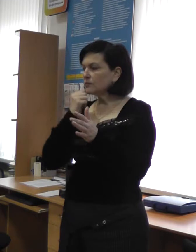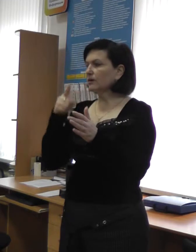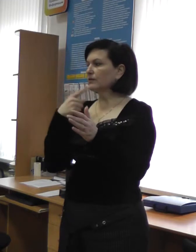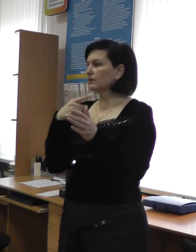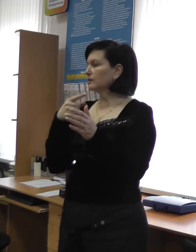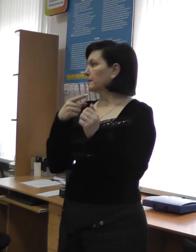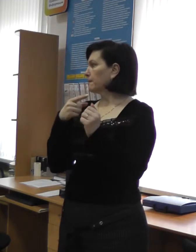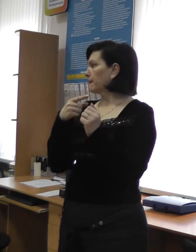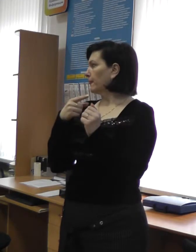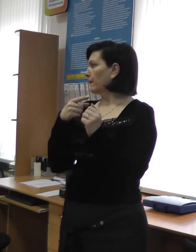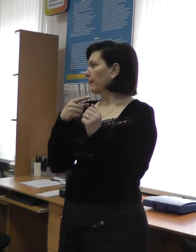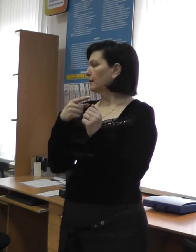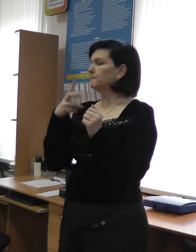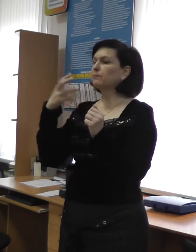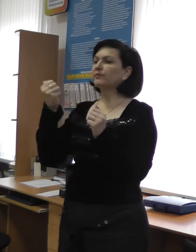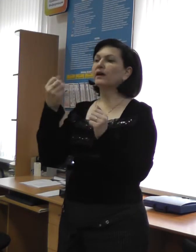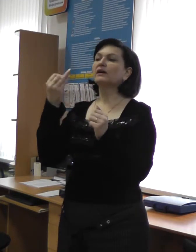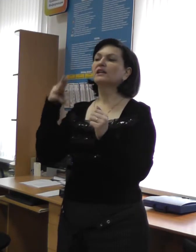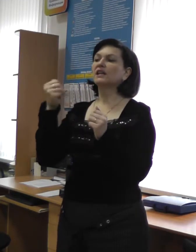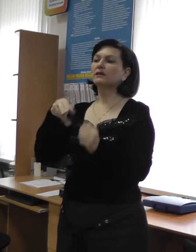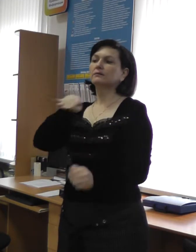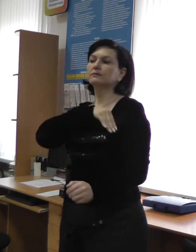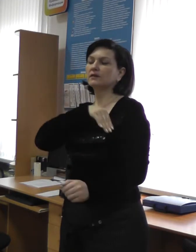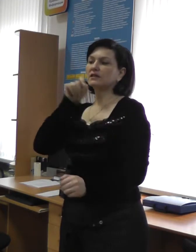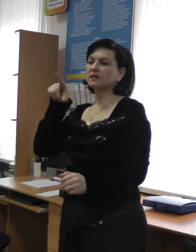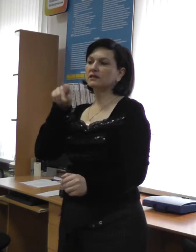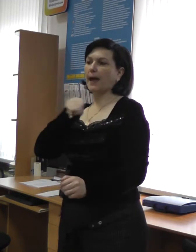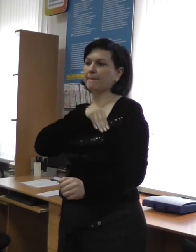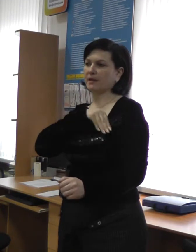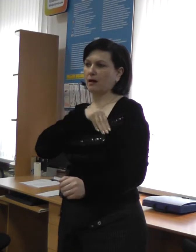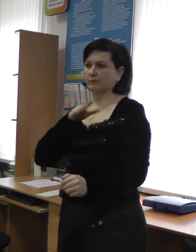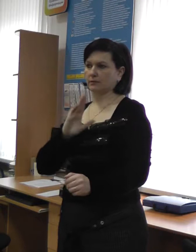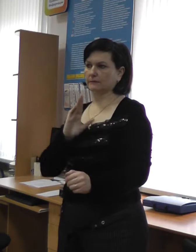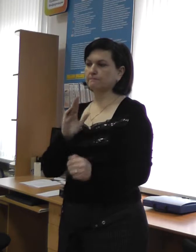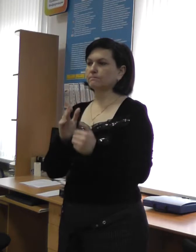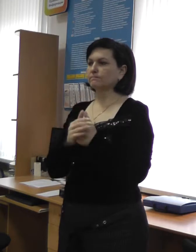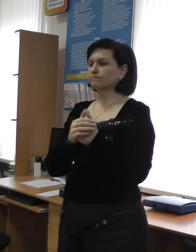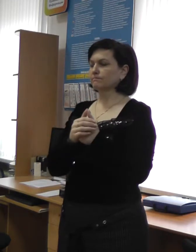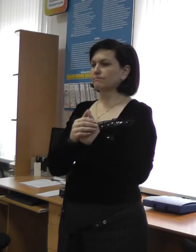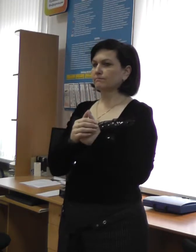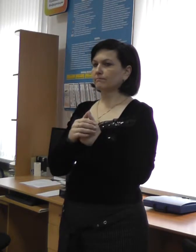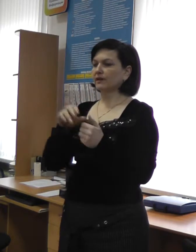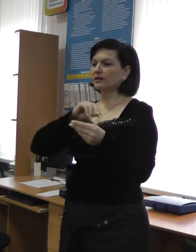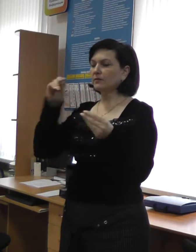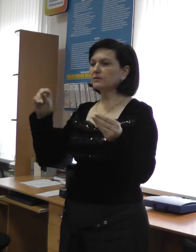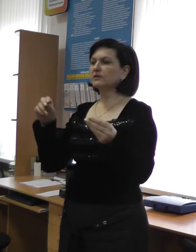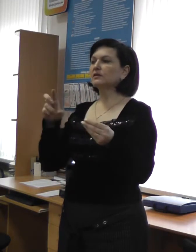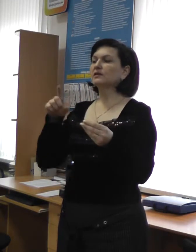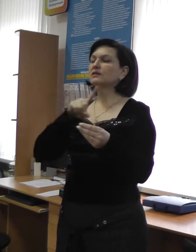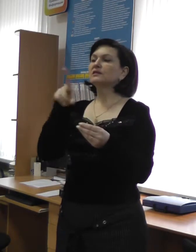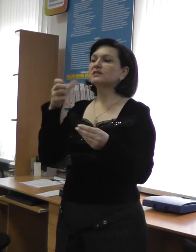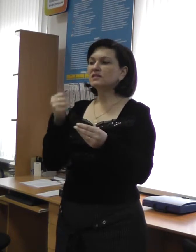За этот благородный поступок Найтаки был награжден золотой медалью на анинской ленте с надписью «За